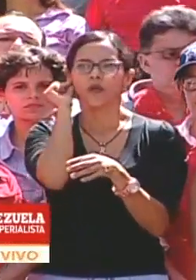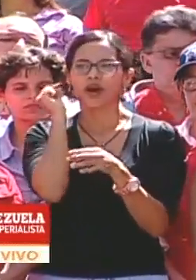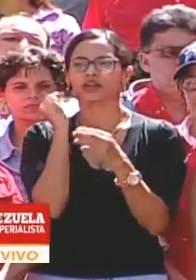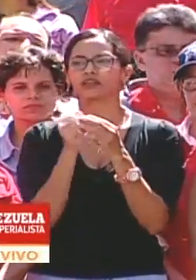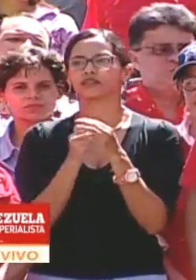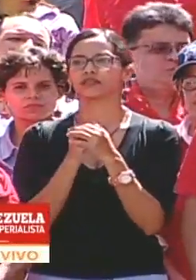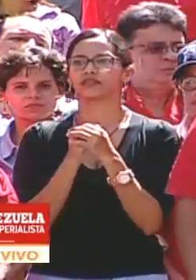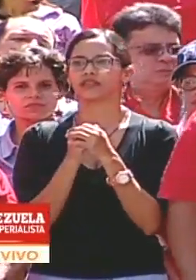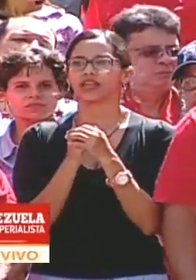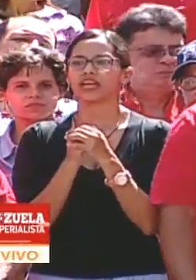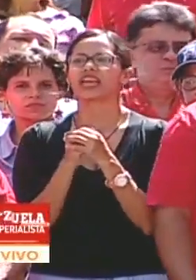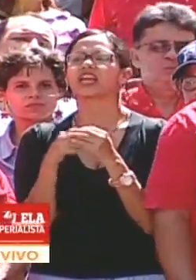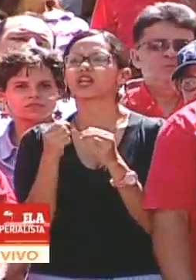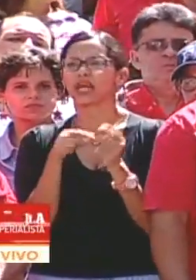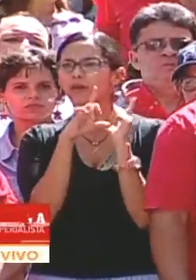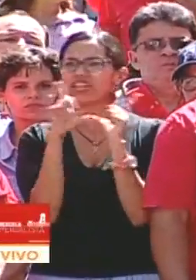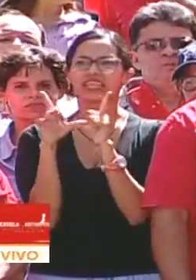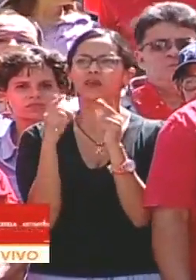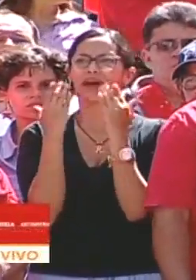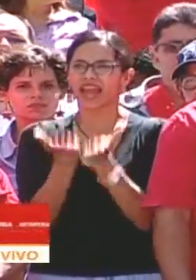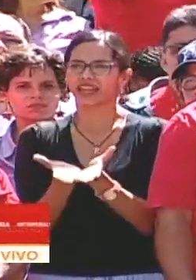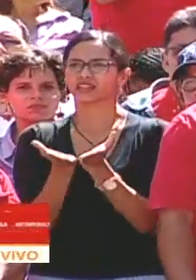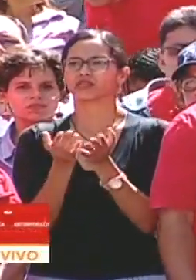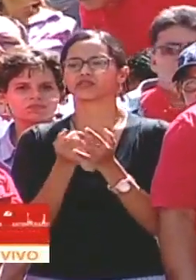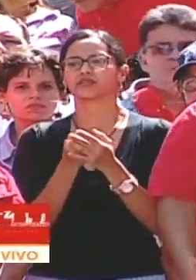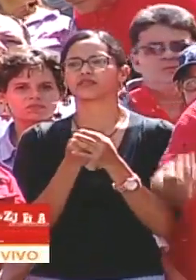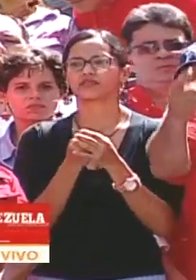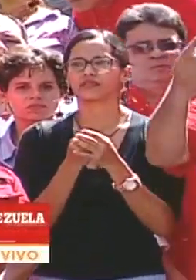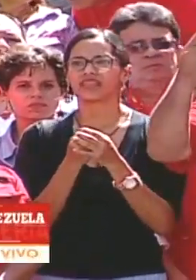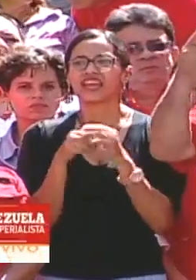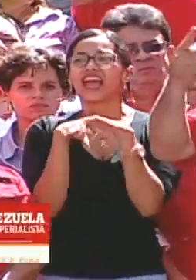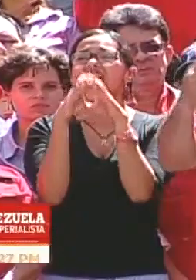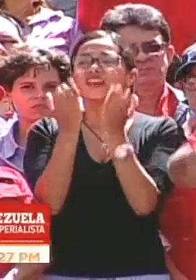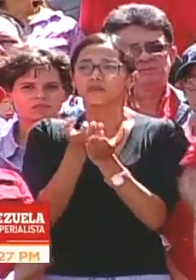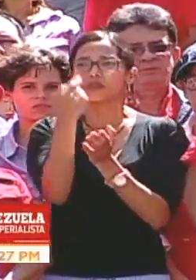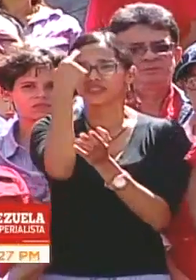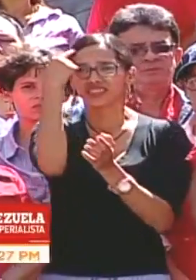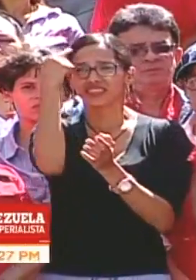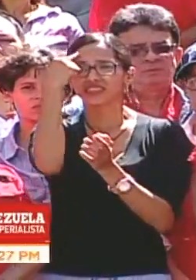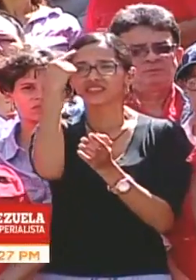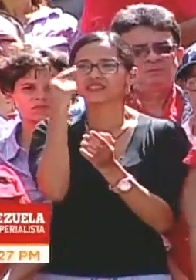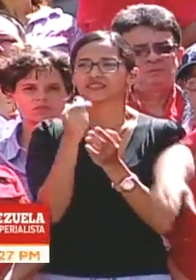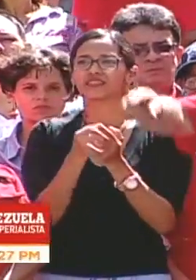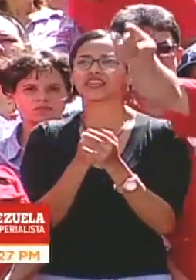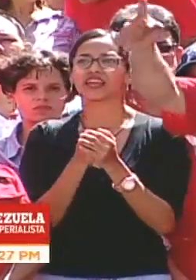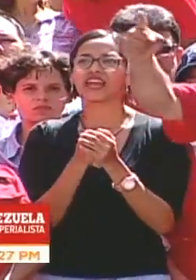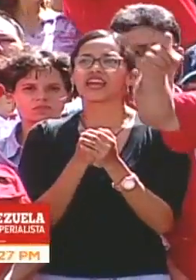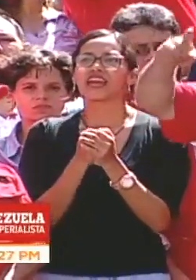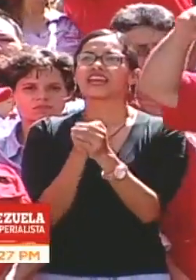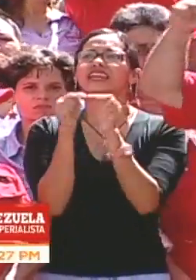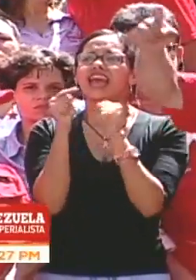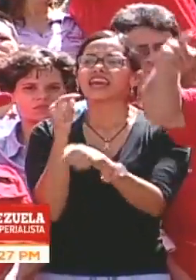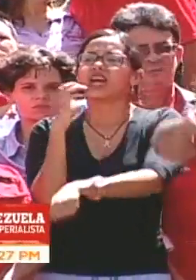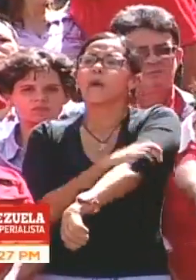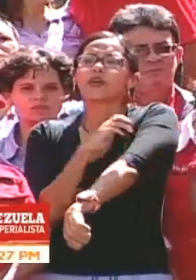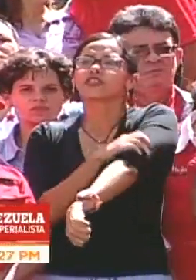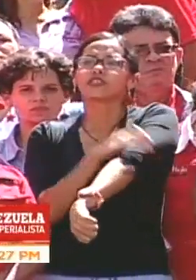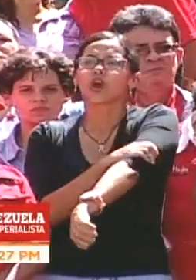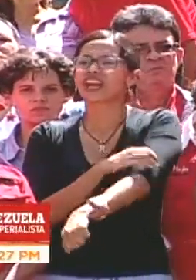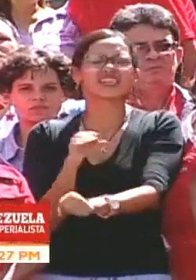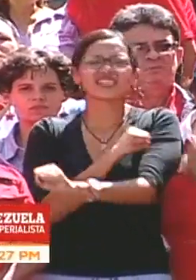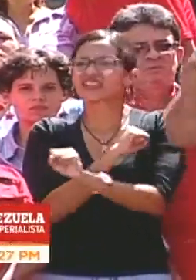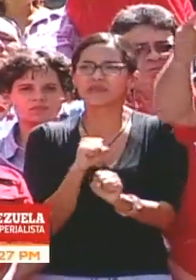venezolanas. Y nos preparamos para ello. El mundo debe saber que esa derecha es